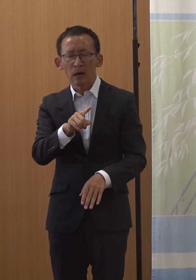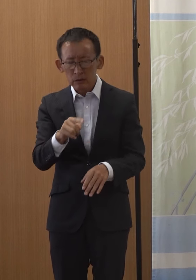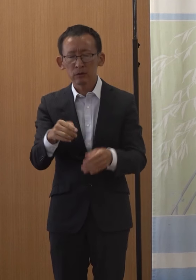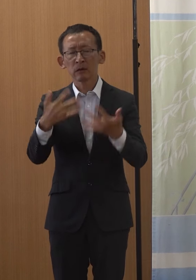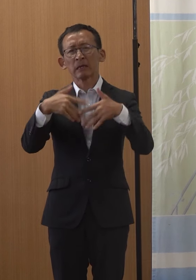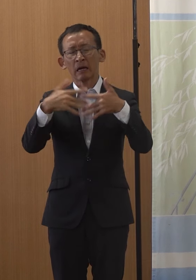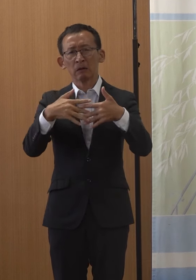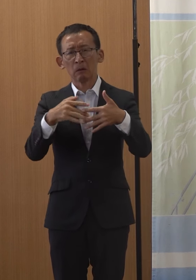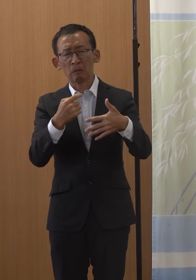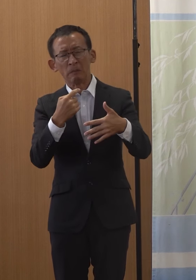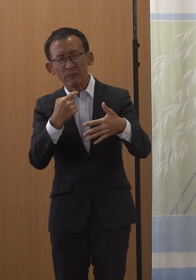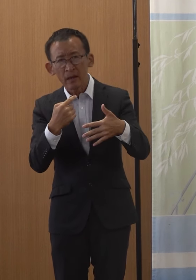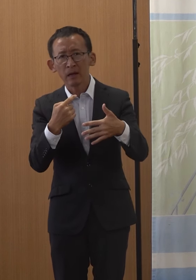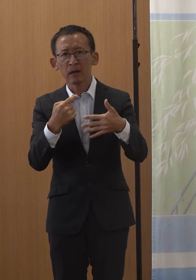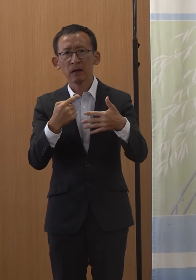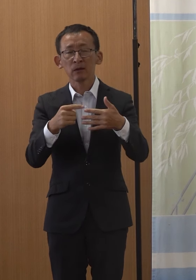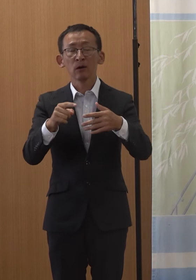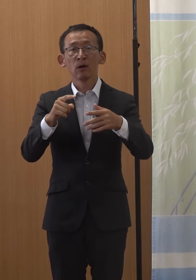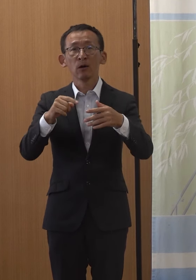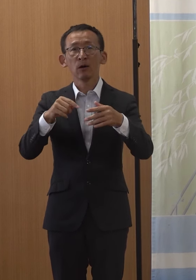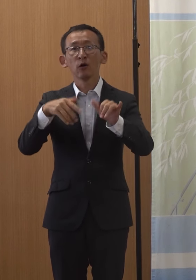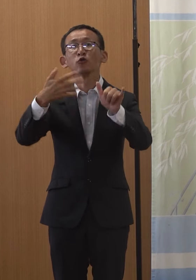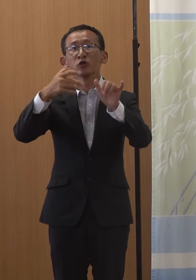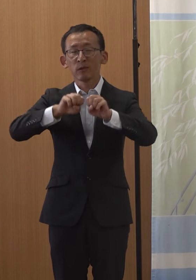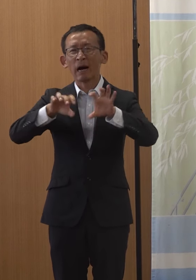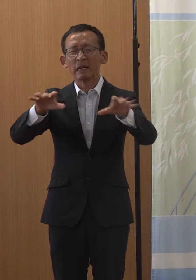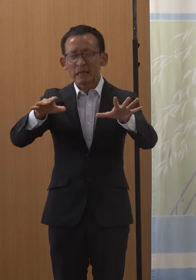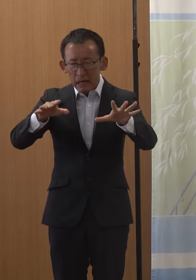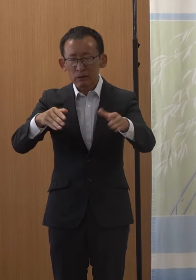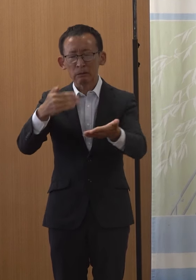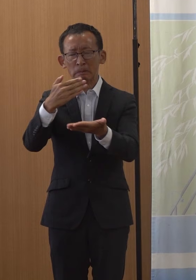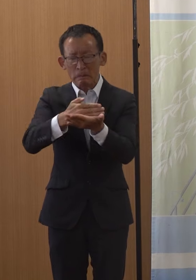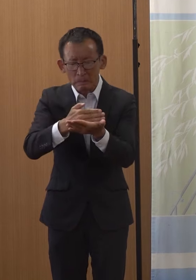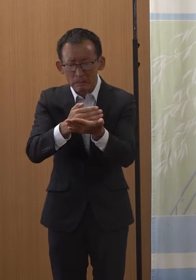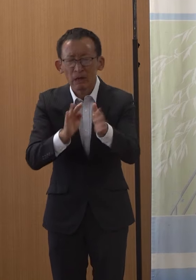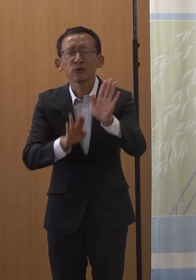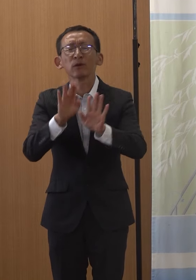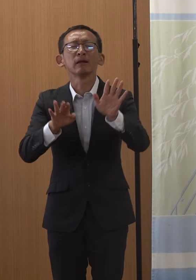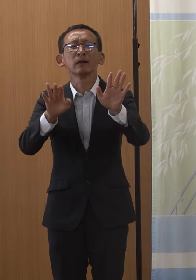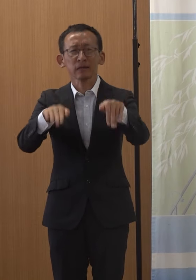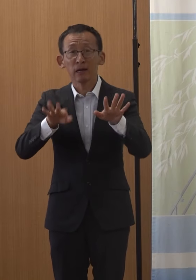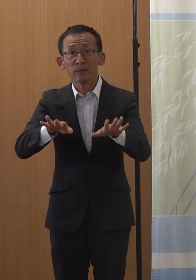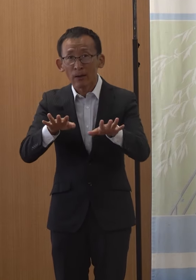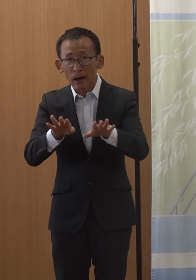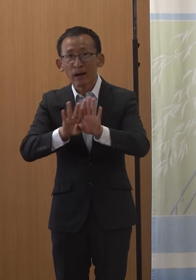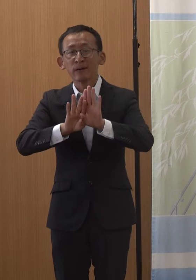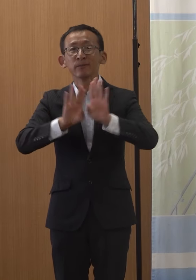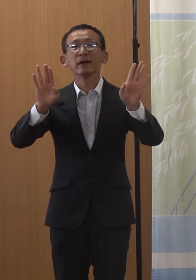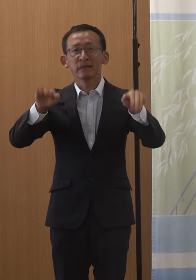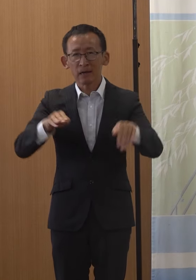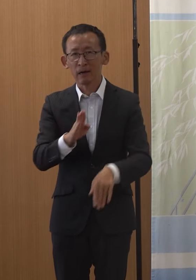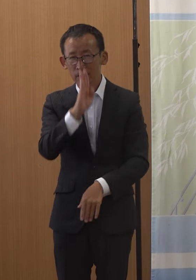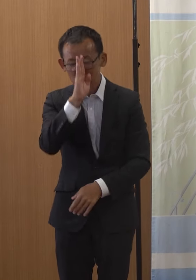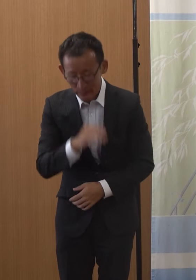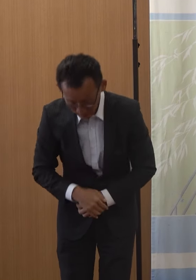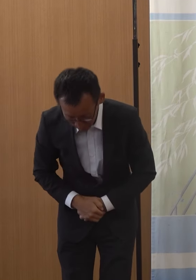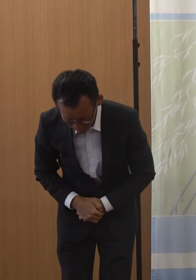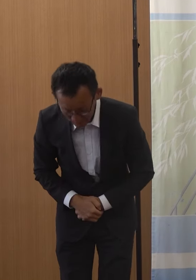けれども、ライブ配信の方がすみませんちょっと中止しておりました。申し訳ございません。今は再開しております。どうも申し訳ございません。